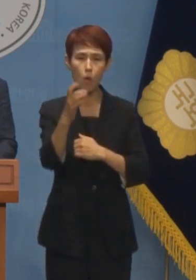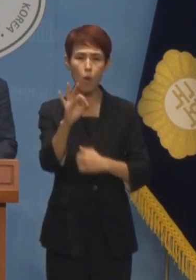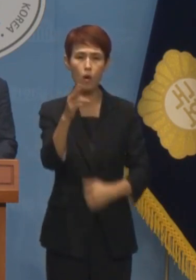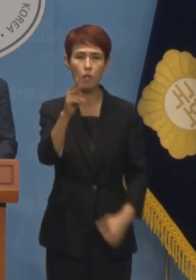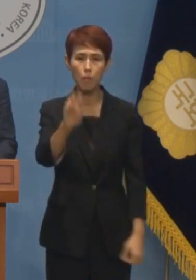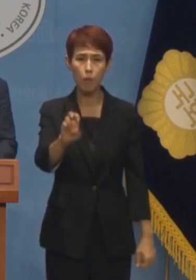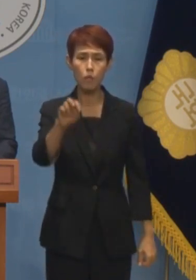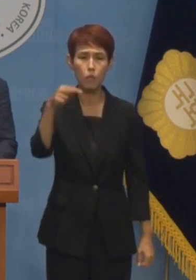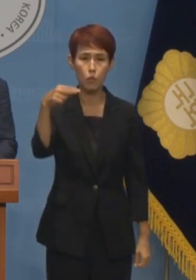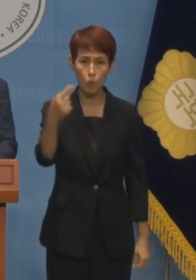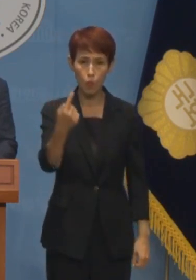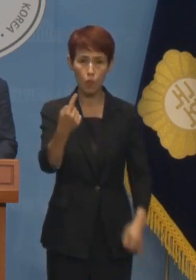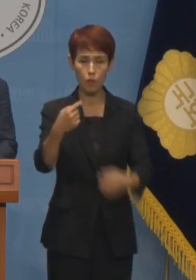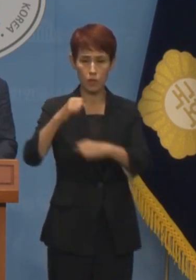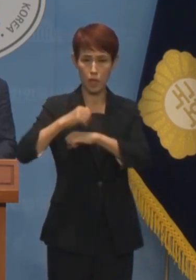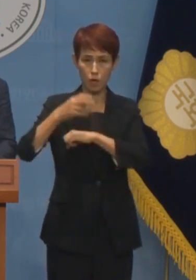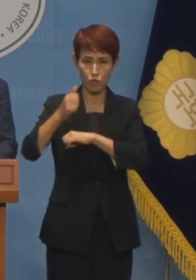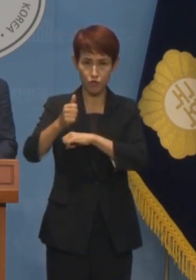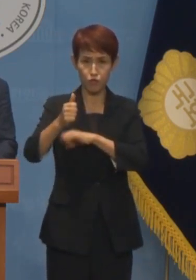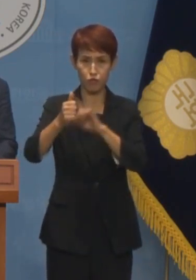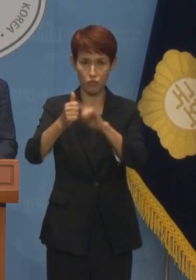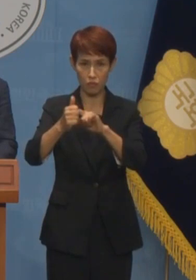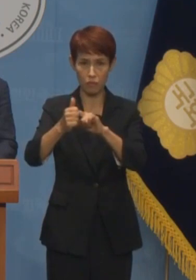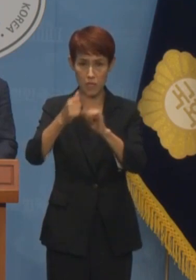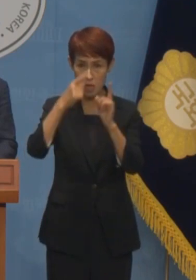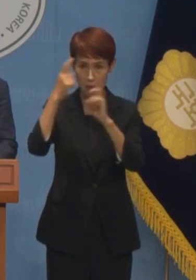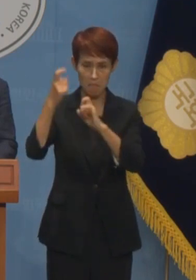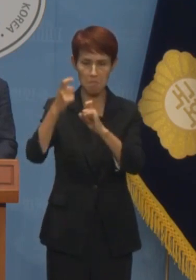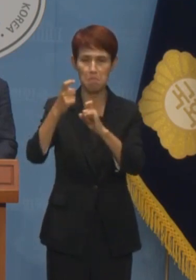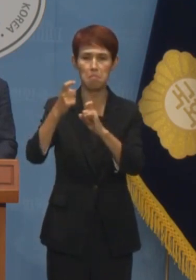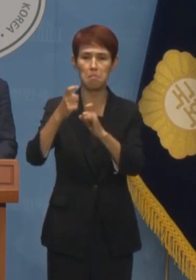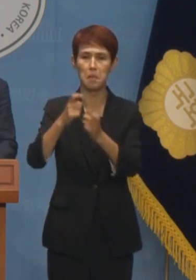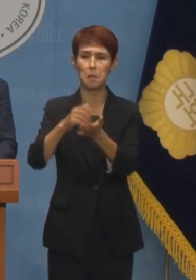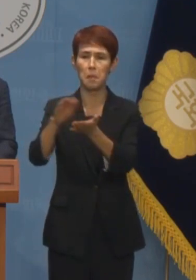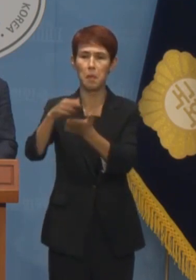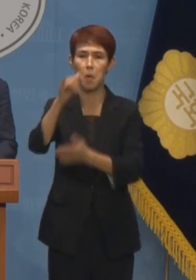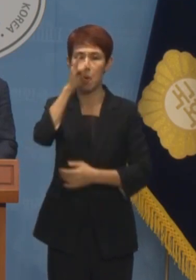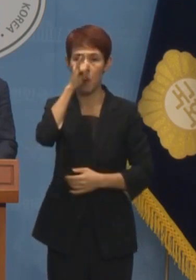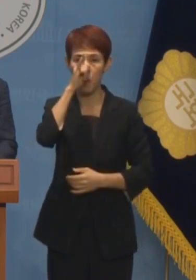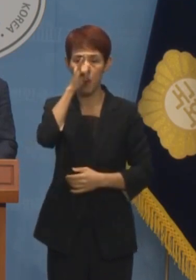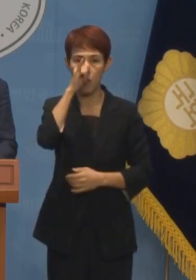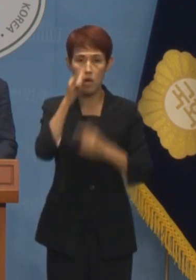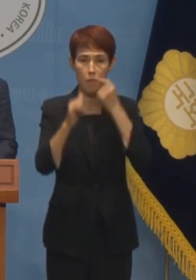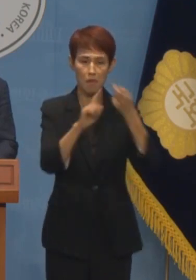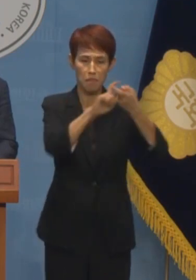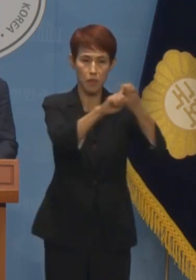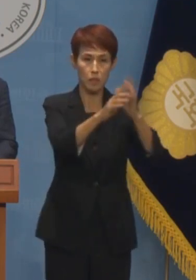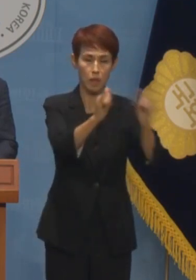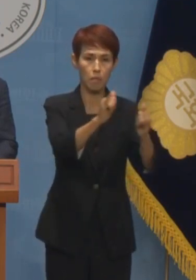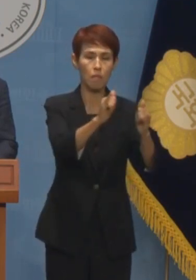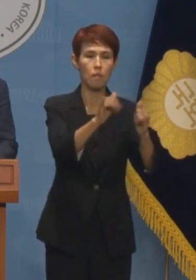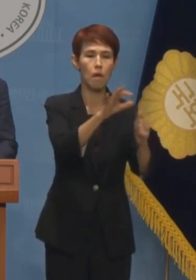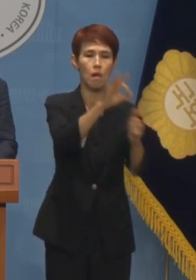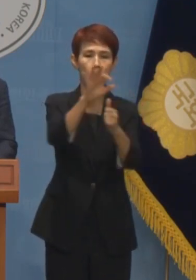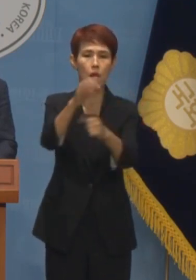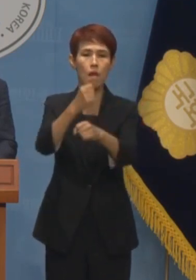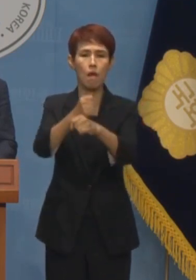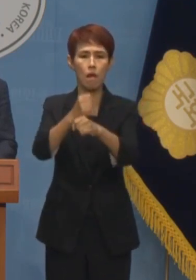등 독립운동가들의 혼을 지우고 백선엽 등 친일 인사들을 복권하려고 힘써